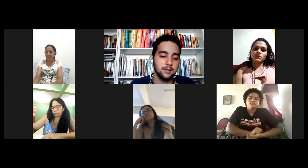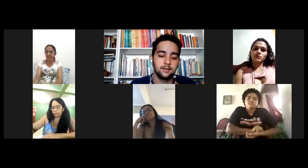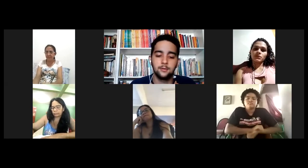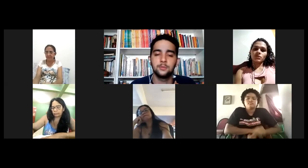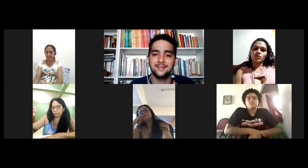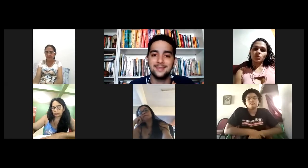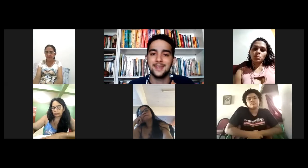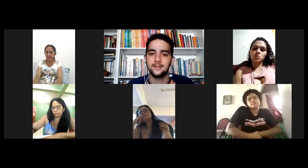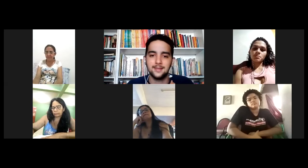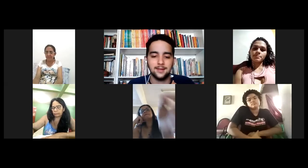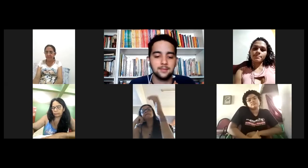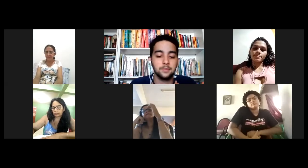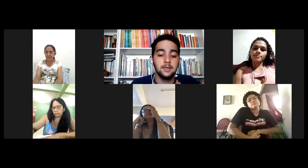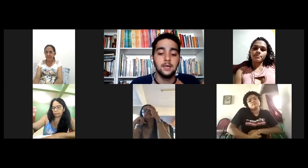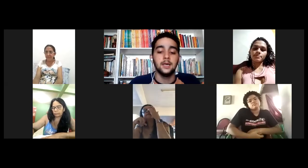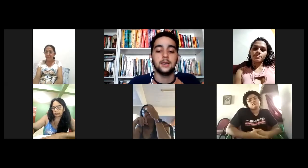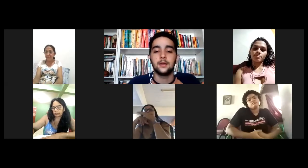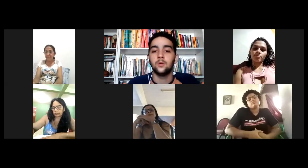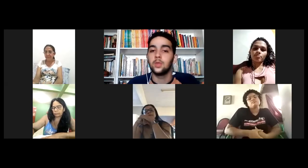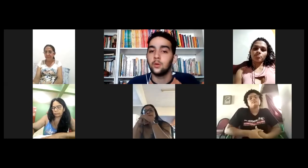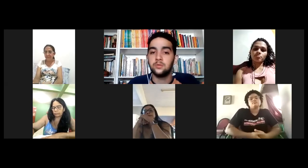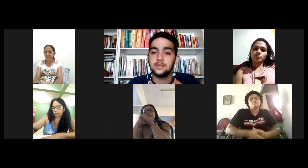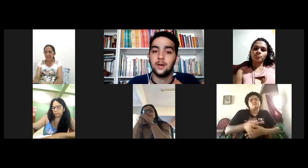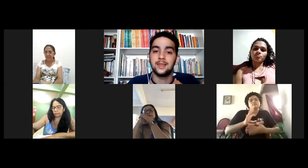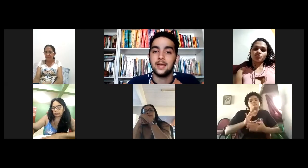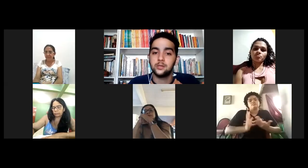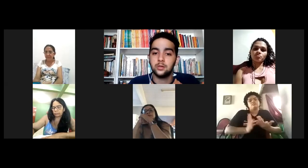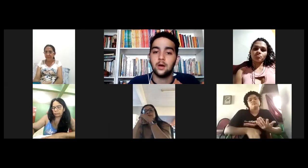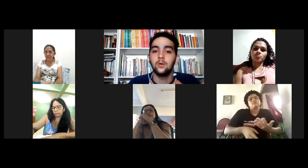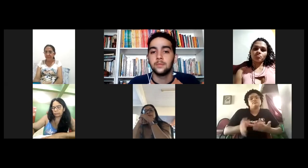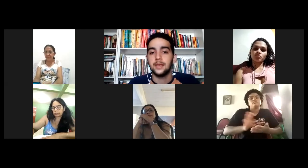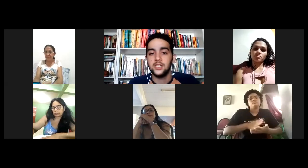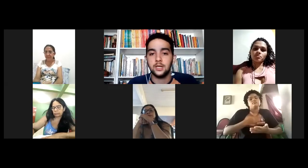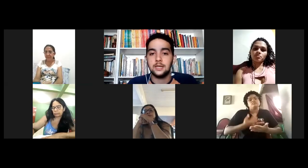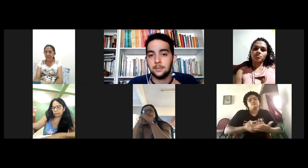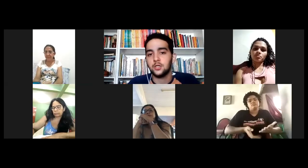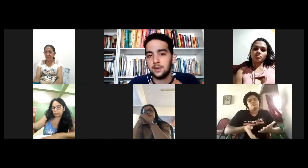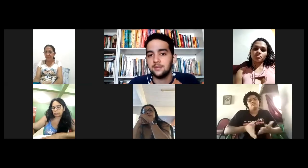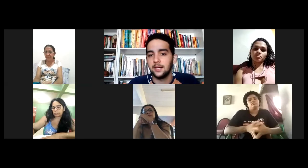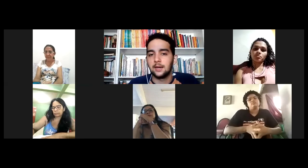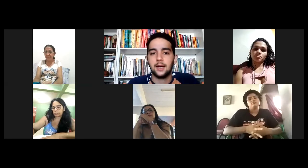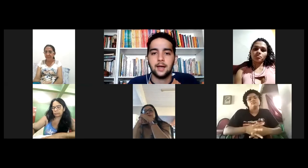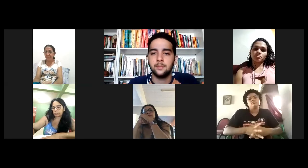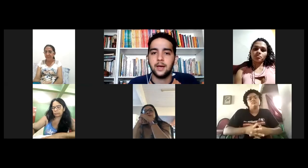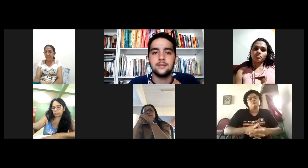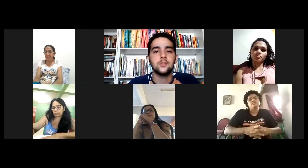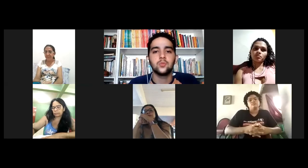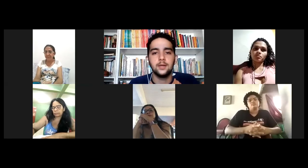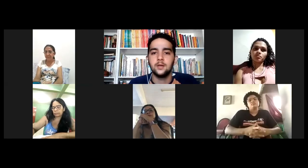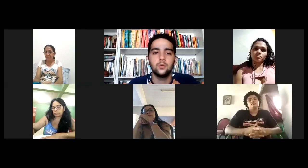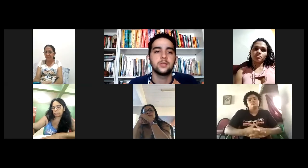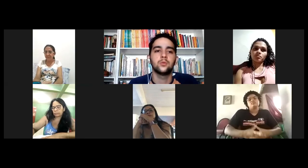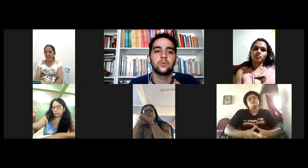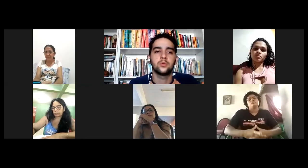sinais brasileira. Língua brasileira de sinais. Então, não universal, ela é nacional, estritamente brasileira. Cada país tem